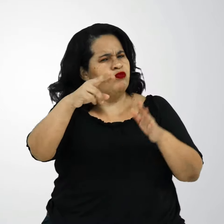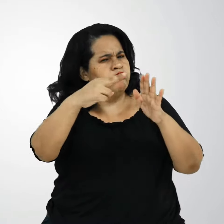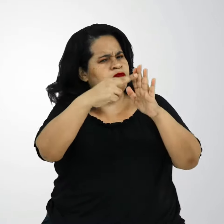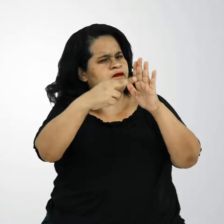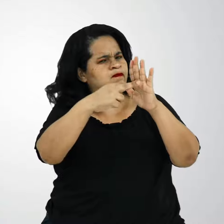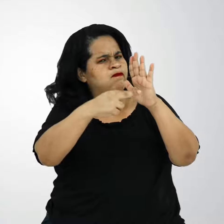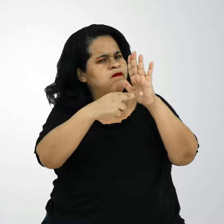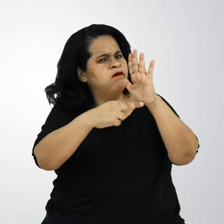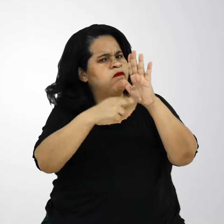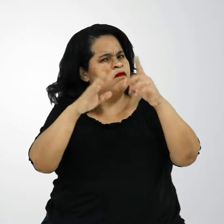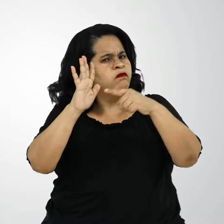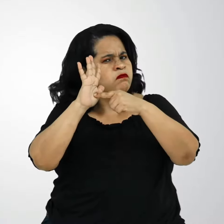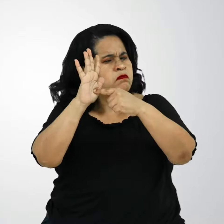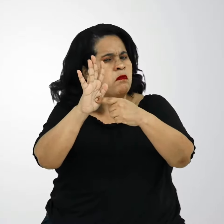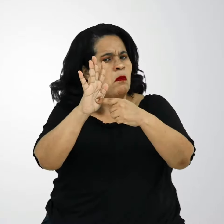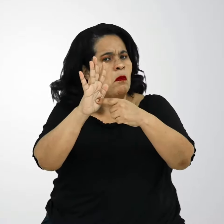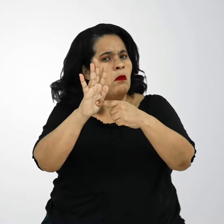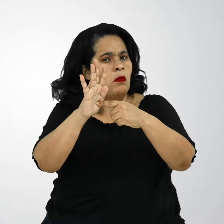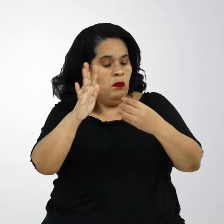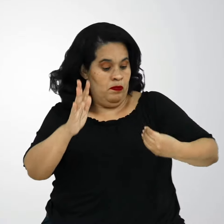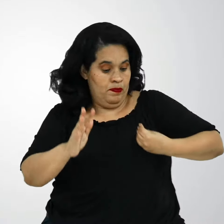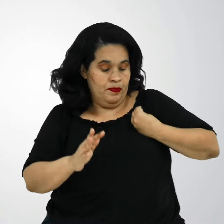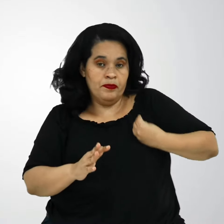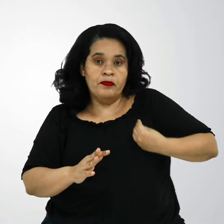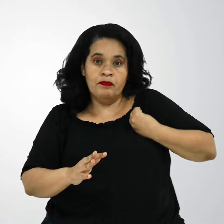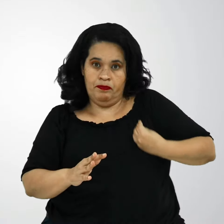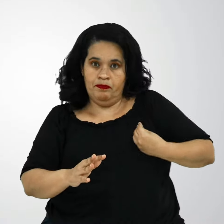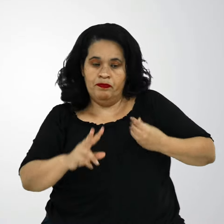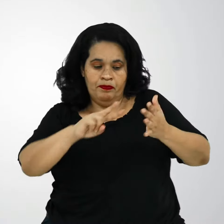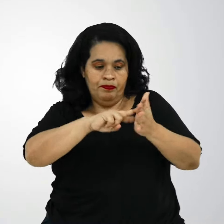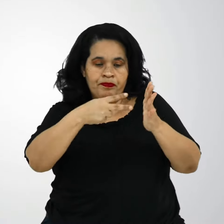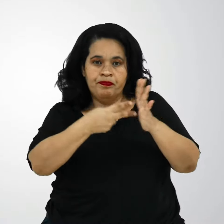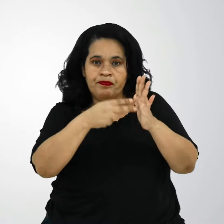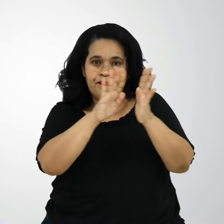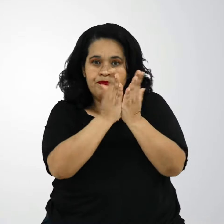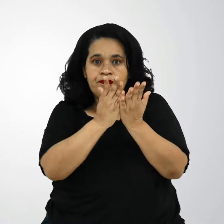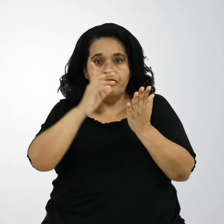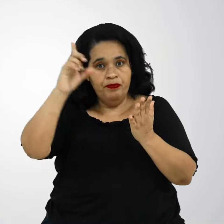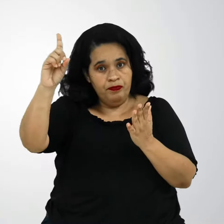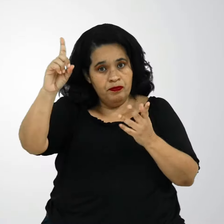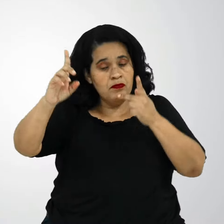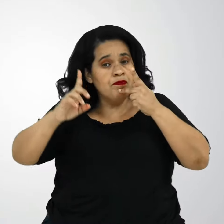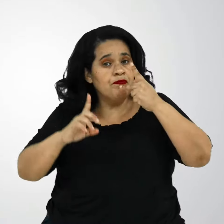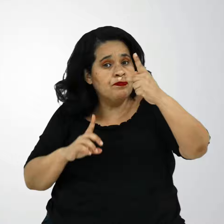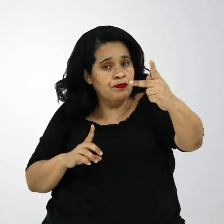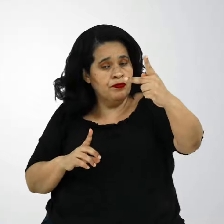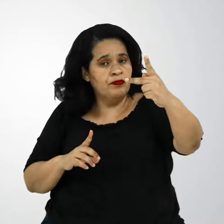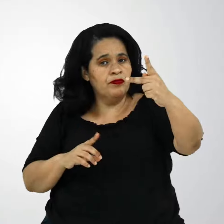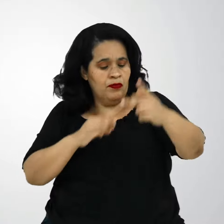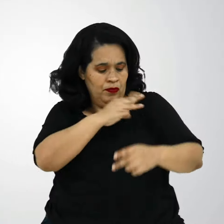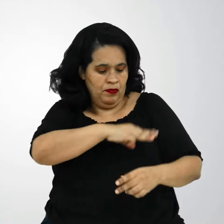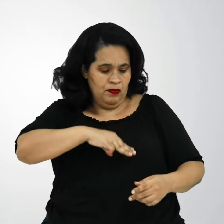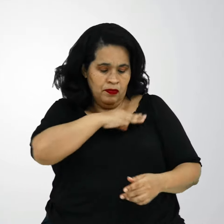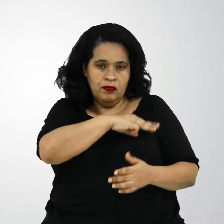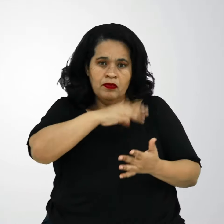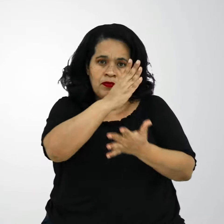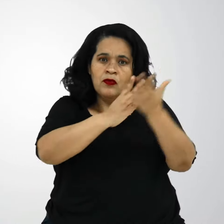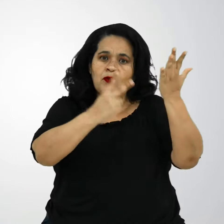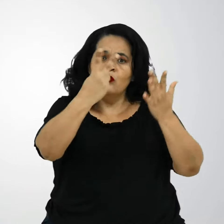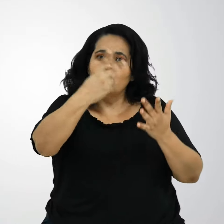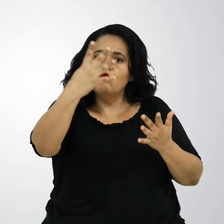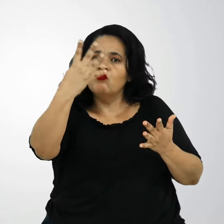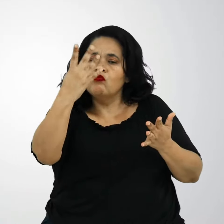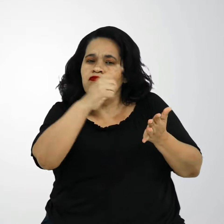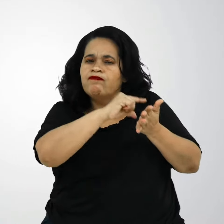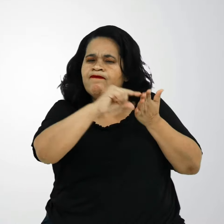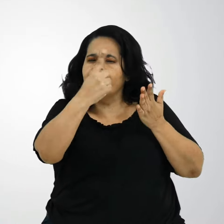diz que a Bíblia interpreta a Bíblia, né? Então, você pega lá o sermão profético, né, de Jesus, Mateus 24:15, quando Jesus